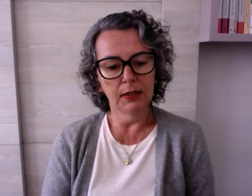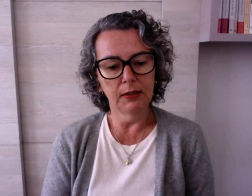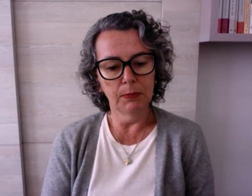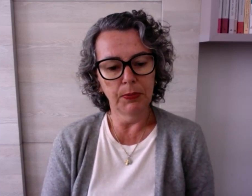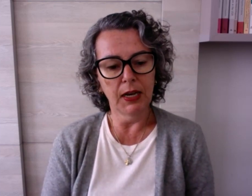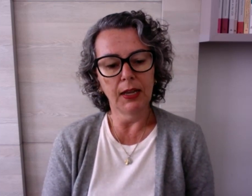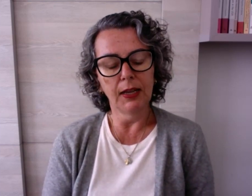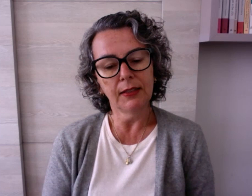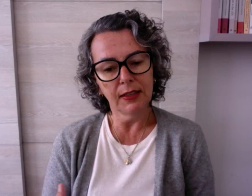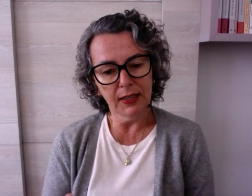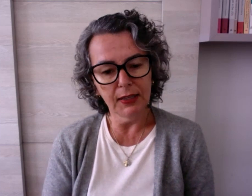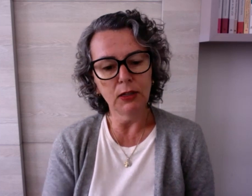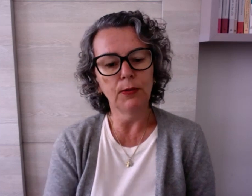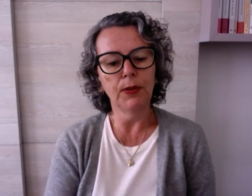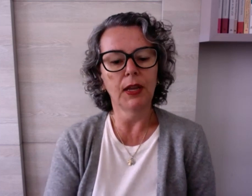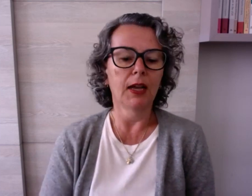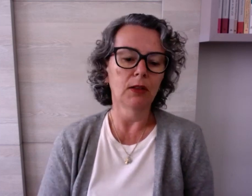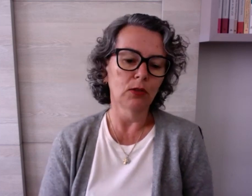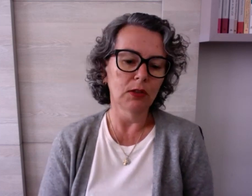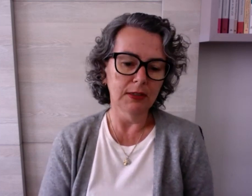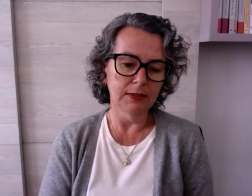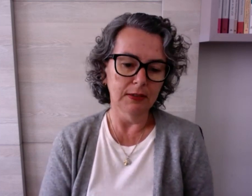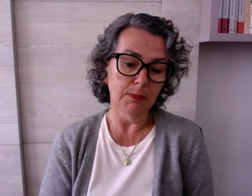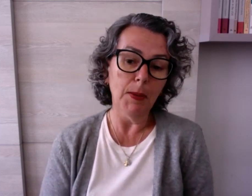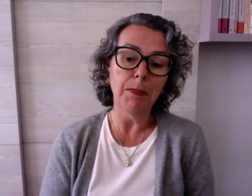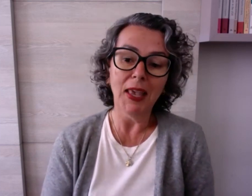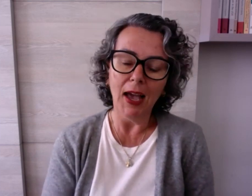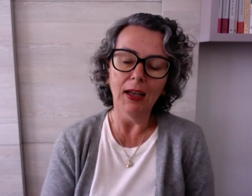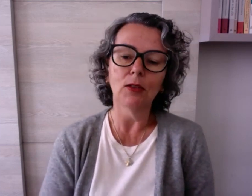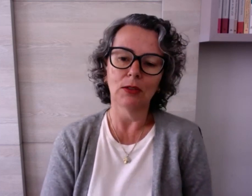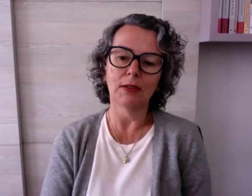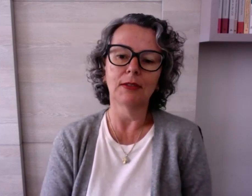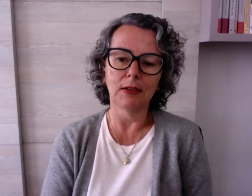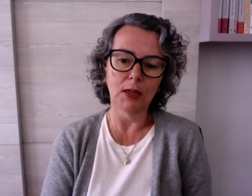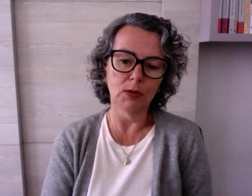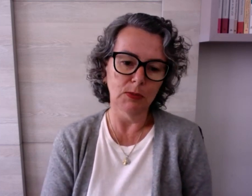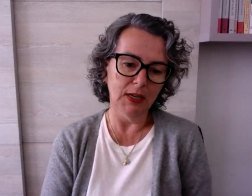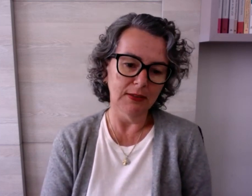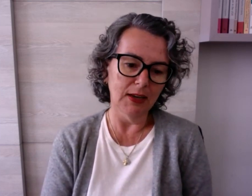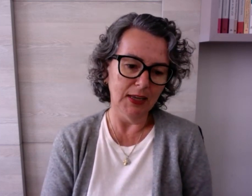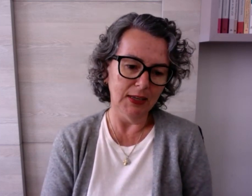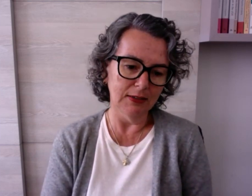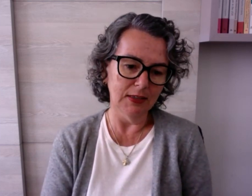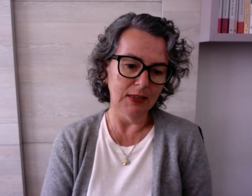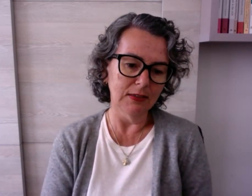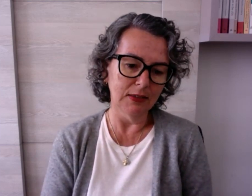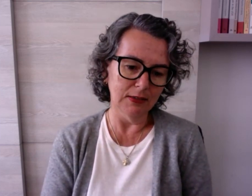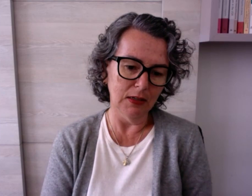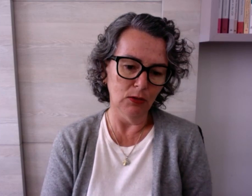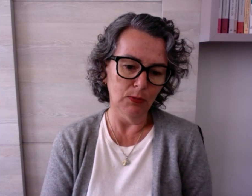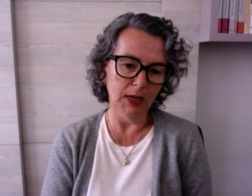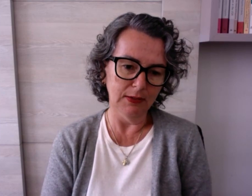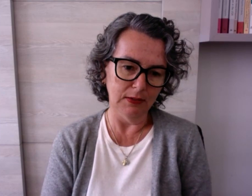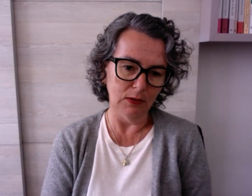para tentar identificar todas mapear todas as línguas brasileiras que existem no Brasil